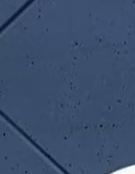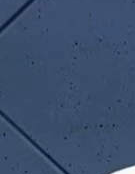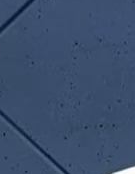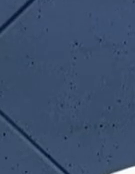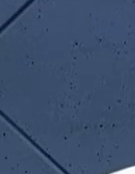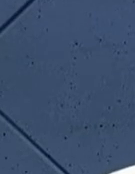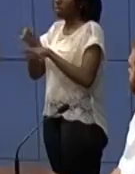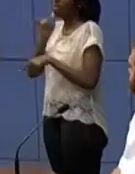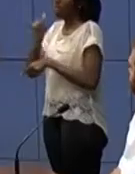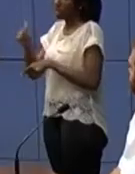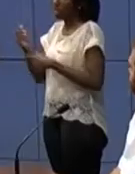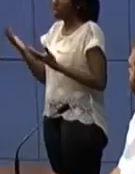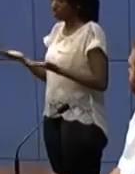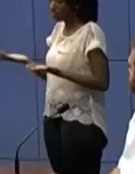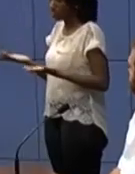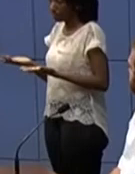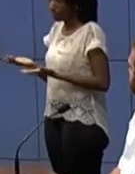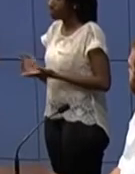Eu